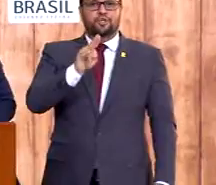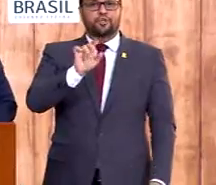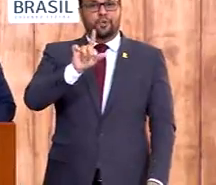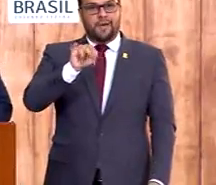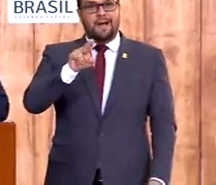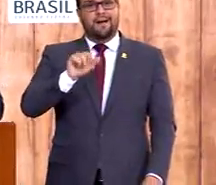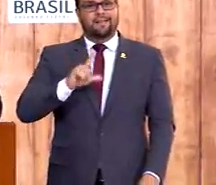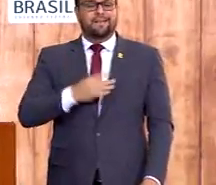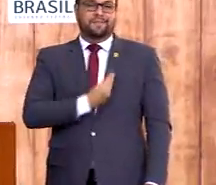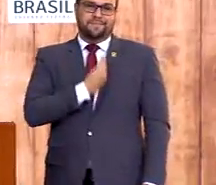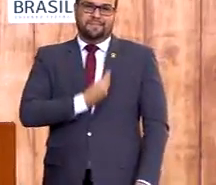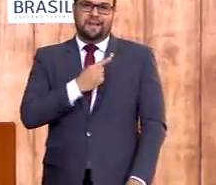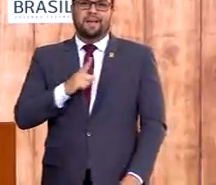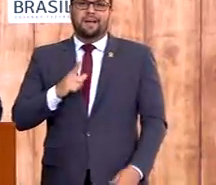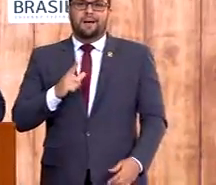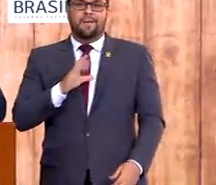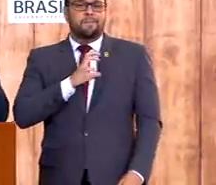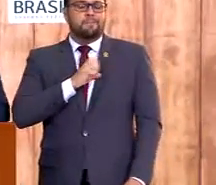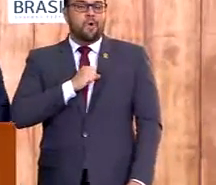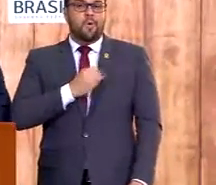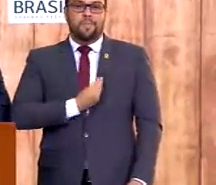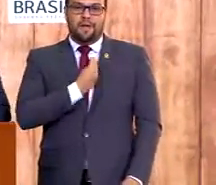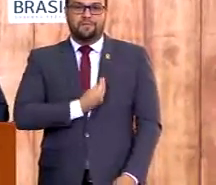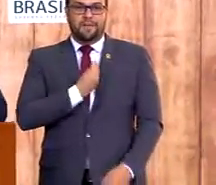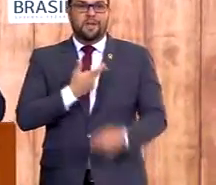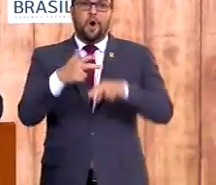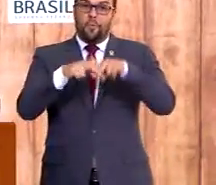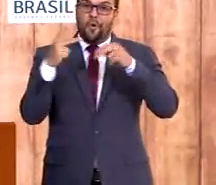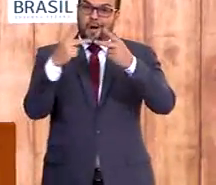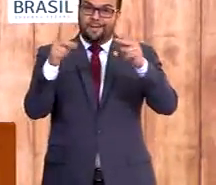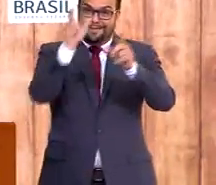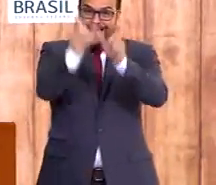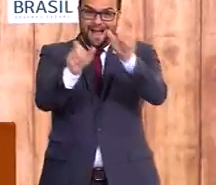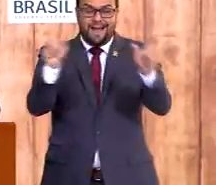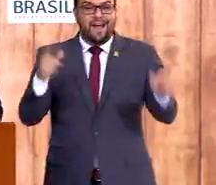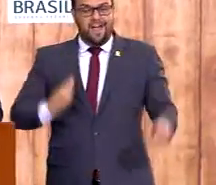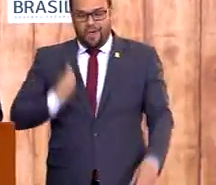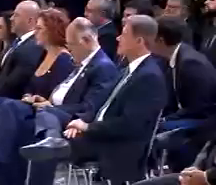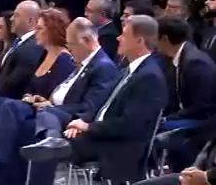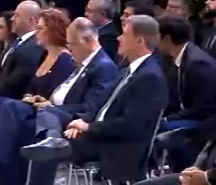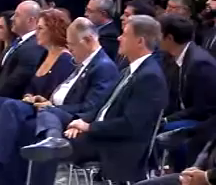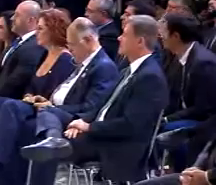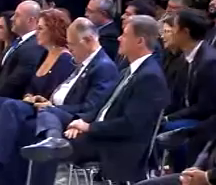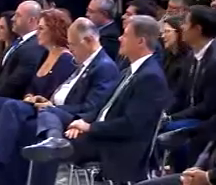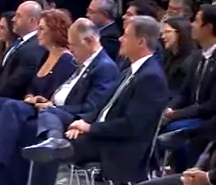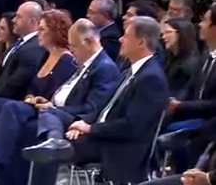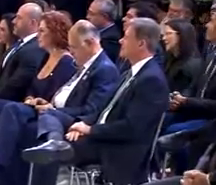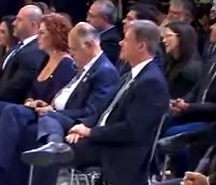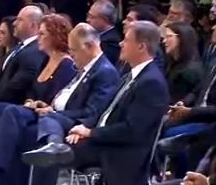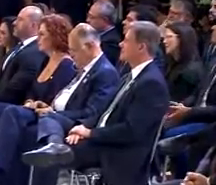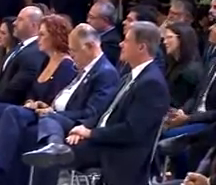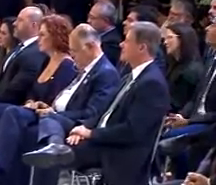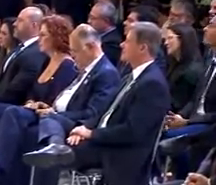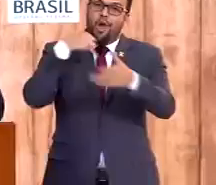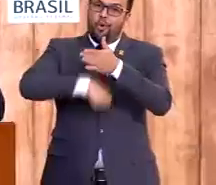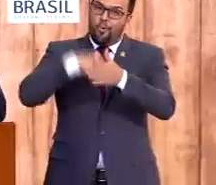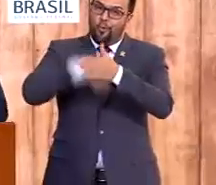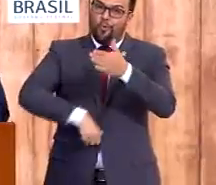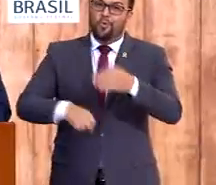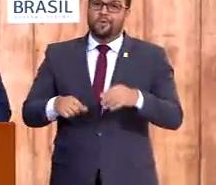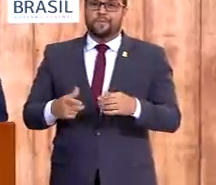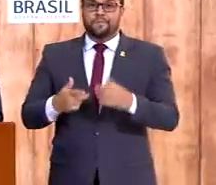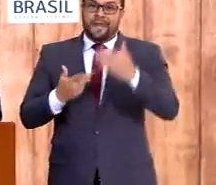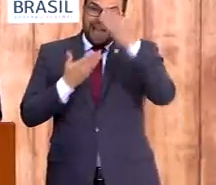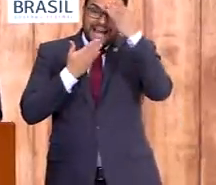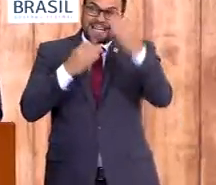Laura que Thalia são os amores da minha vida por elas eu vivo por elas eu luto graças a